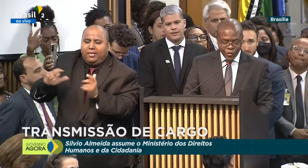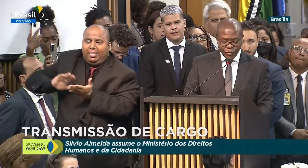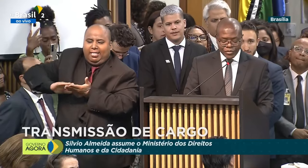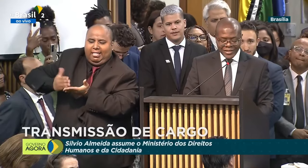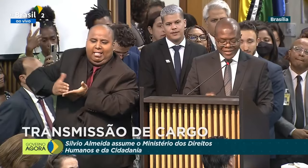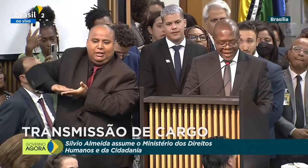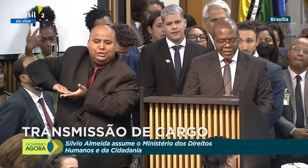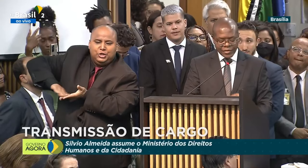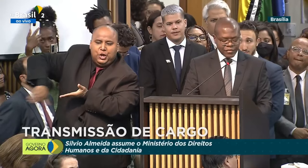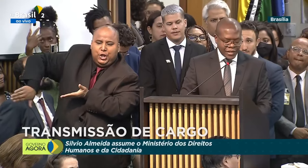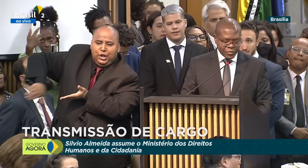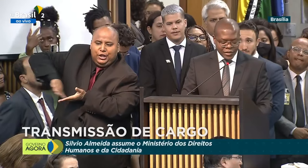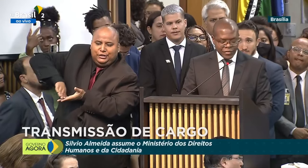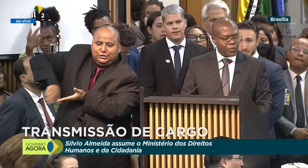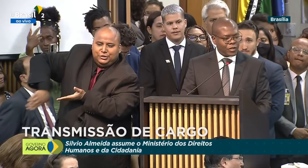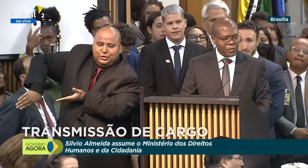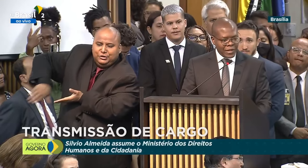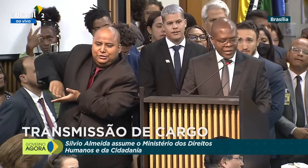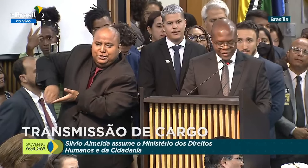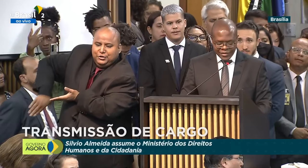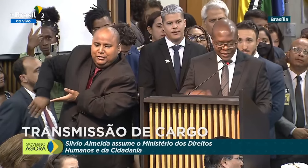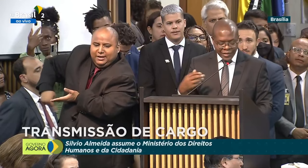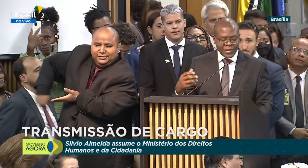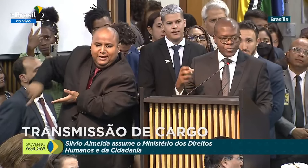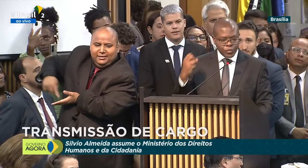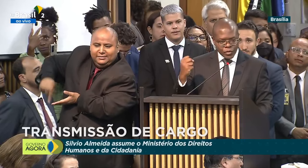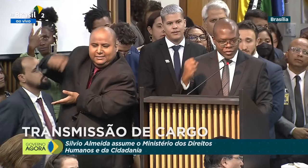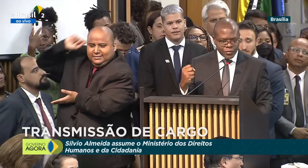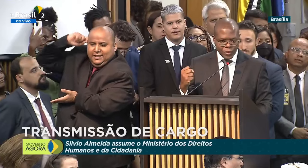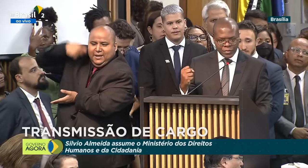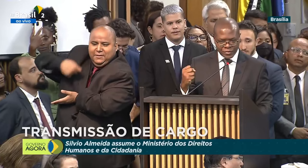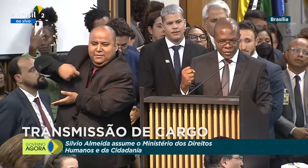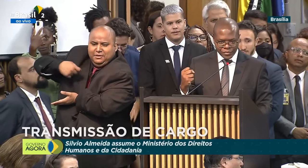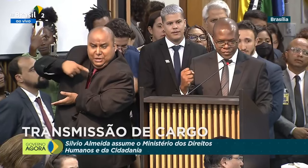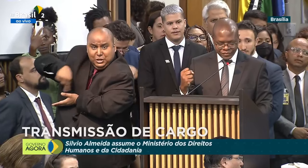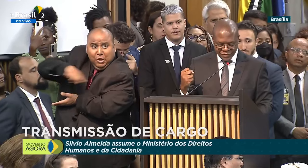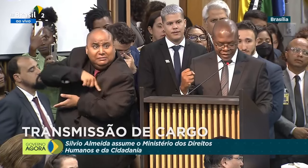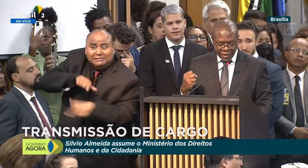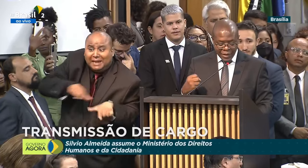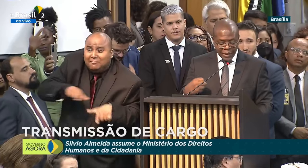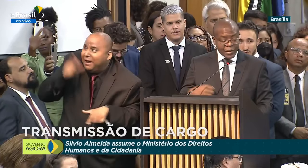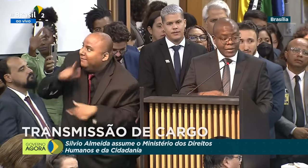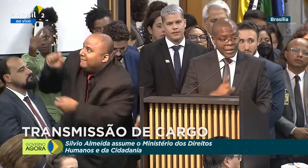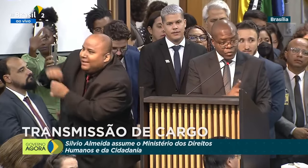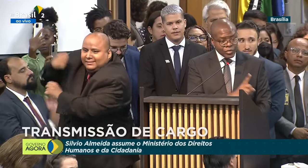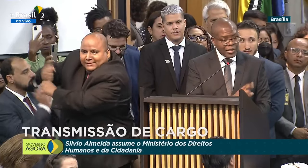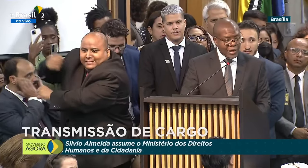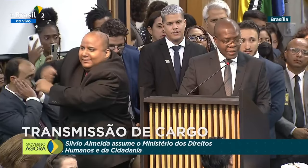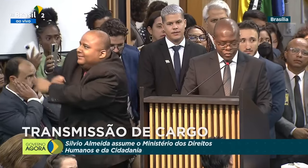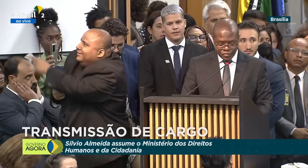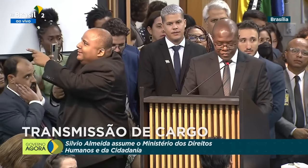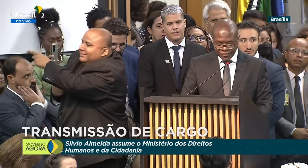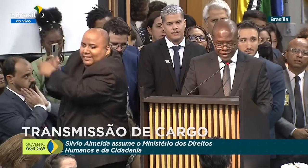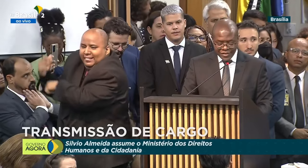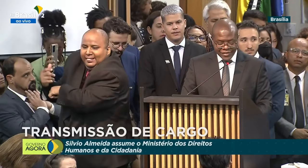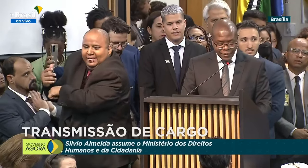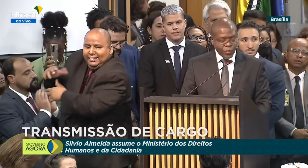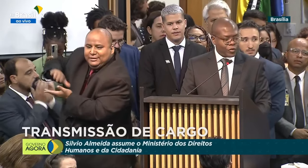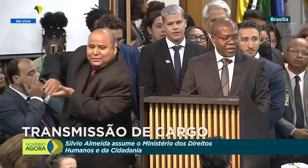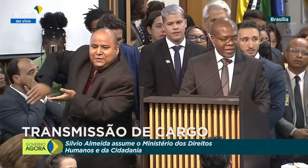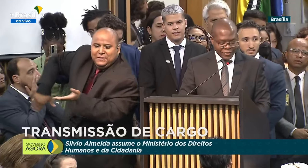como se nada tivéssemos a ver com as belezas erguidas por nossas próprias mãos não nos enganemos